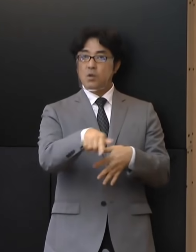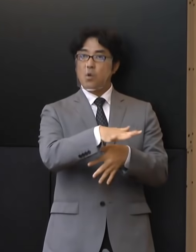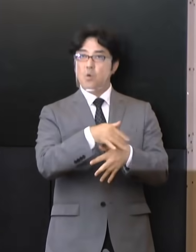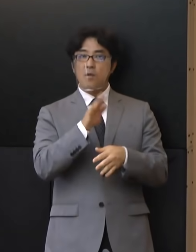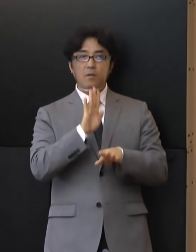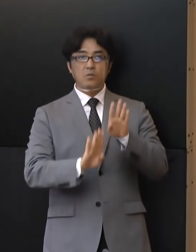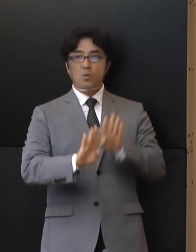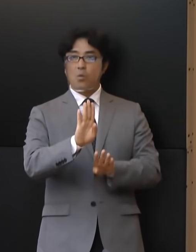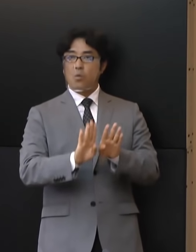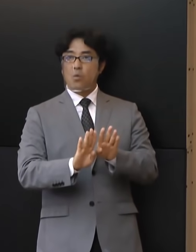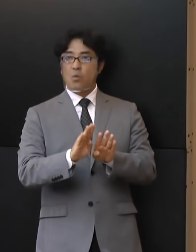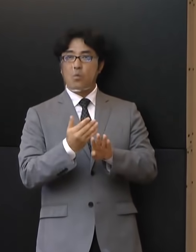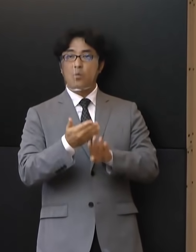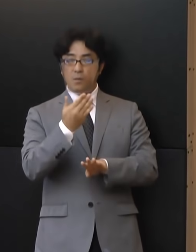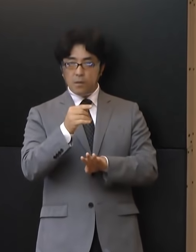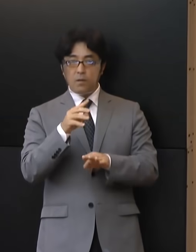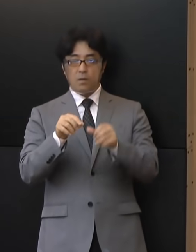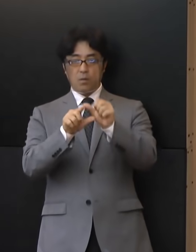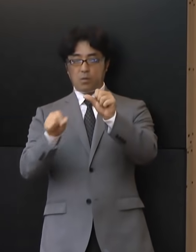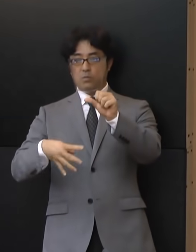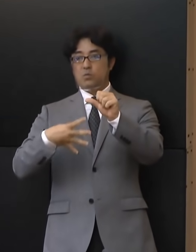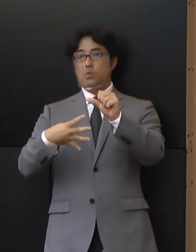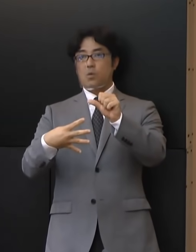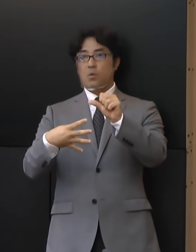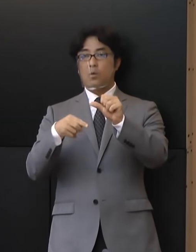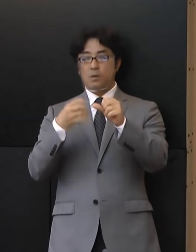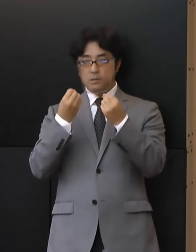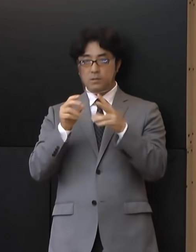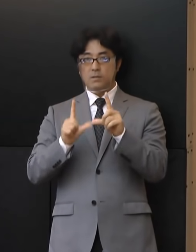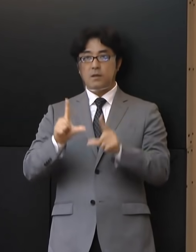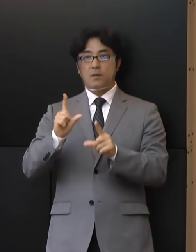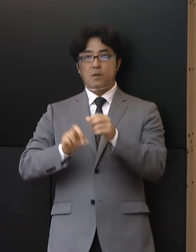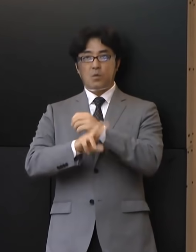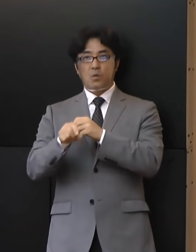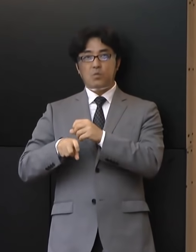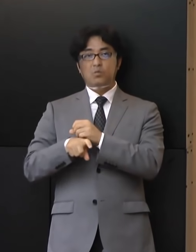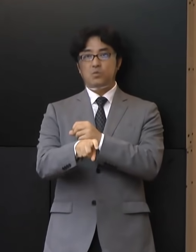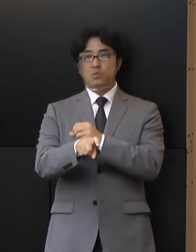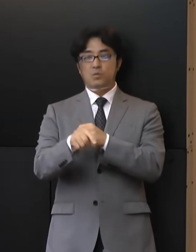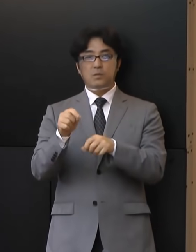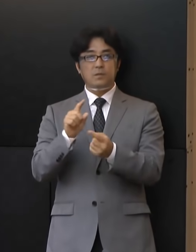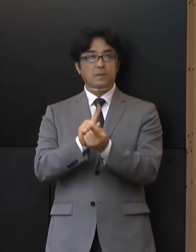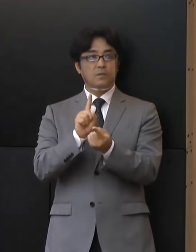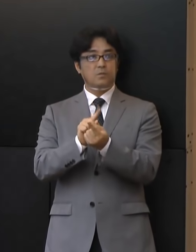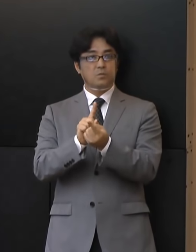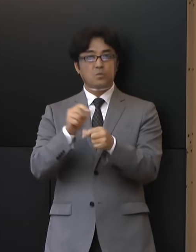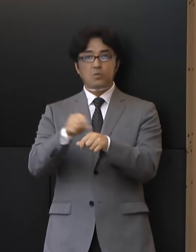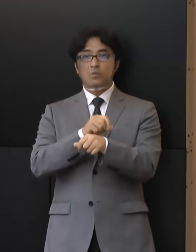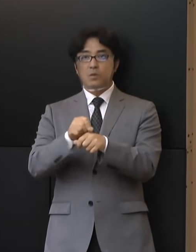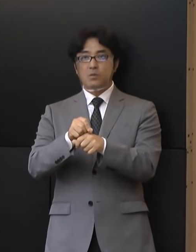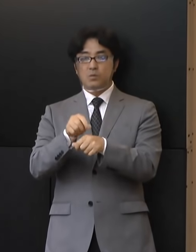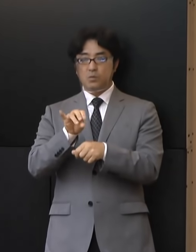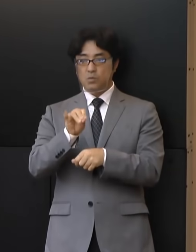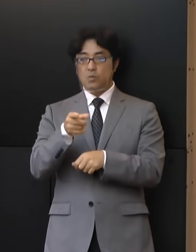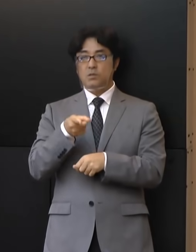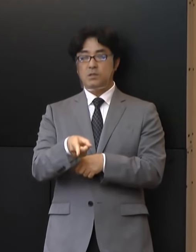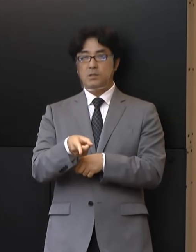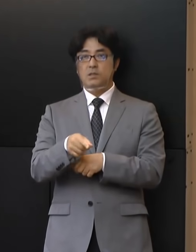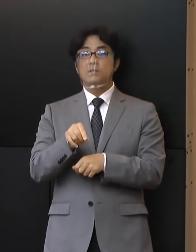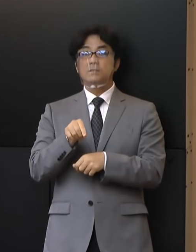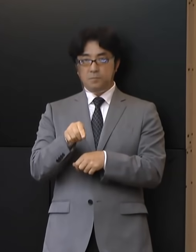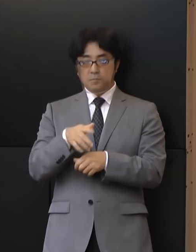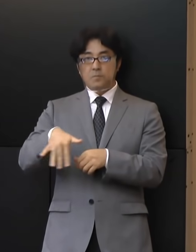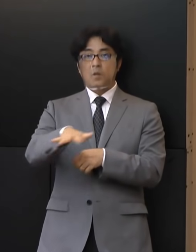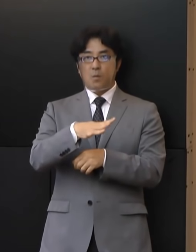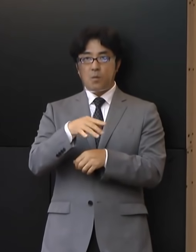政府は5月4日に新型インフルエンザ等対策特別措置法に基づき、引き続き全都道府県